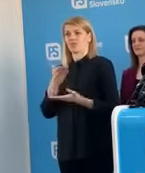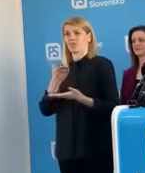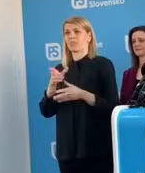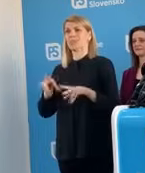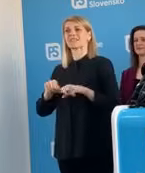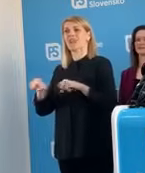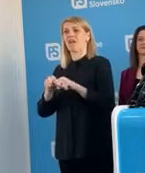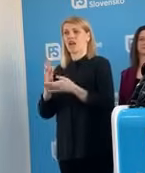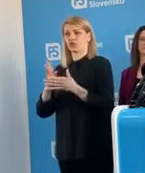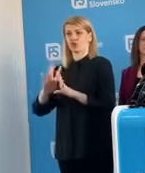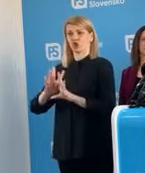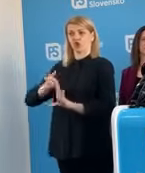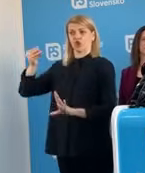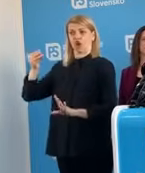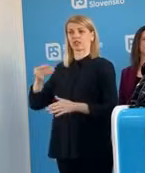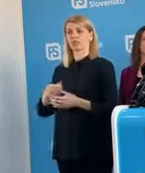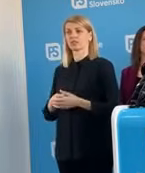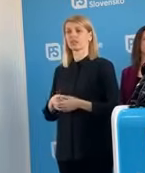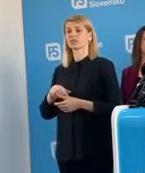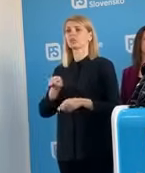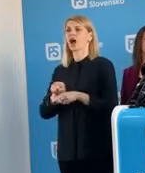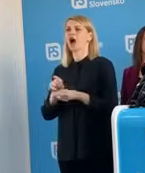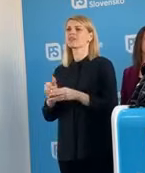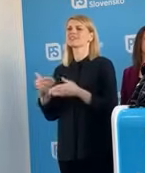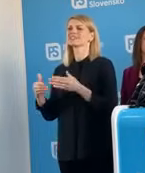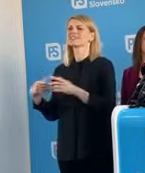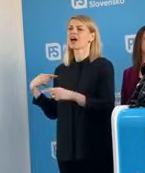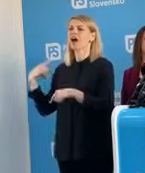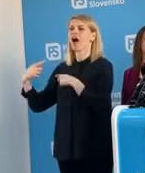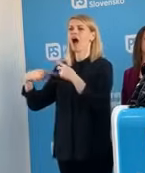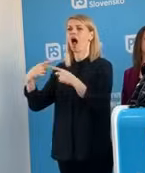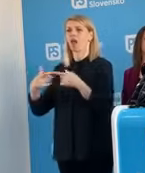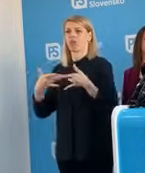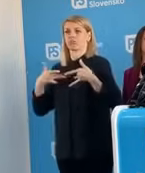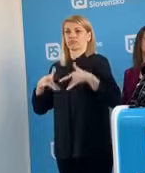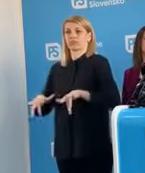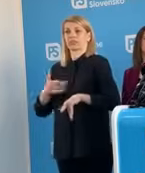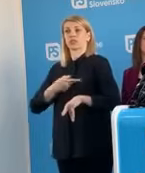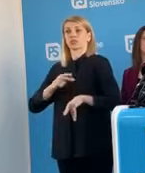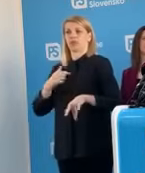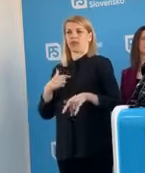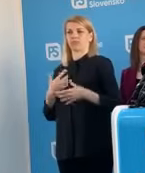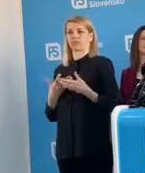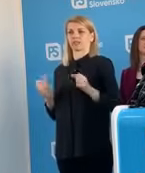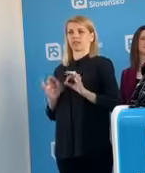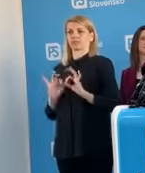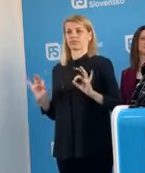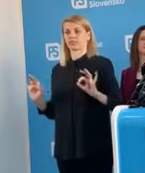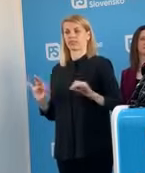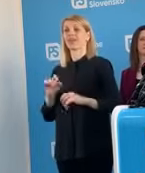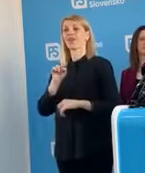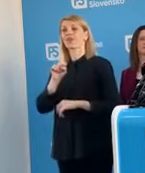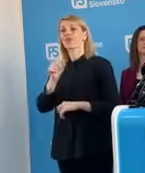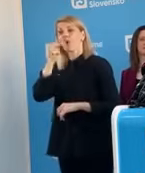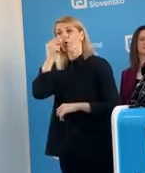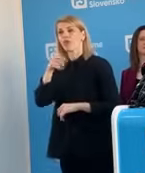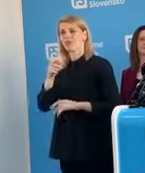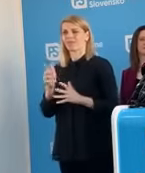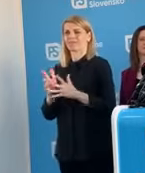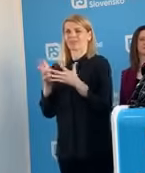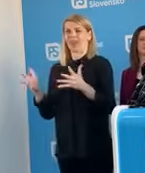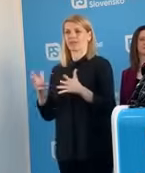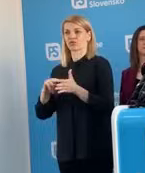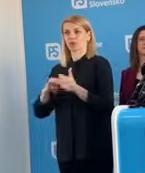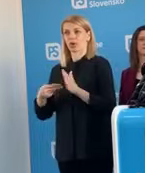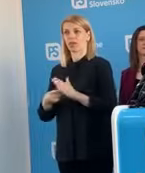štvornásobného premiéra, nezodpovedá za nič v tejto krajine. A to je ten najväčší problém, lebo